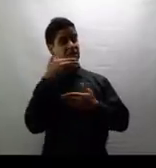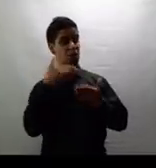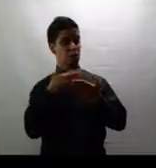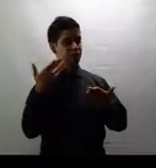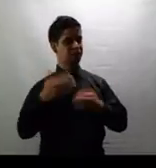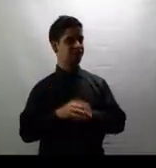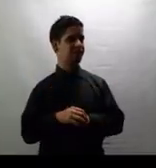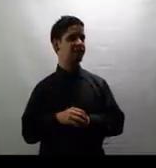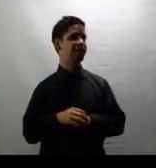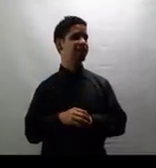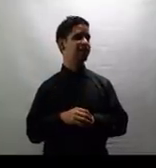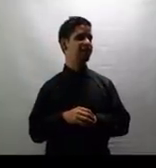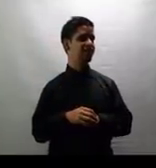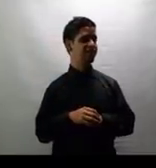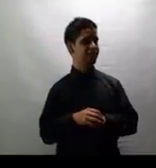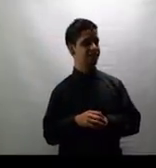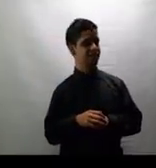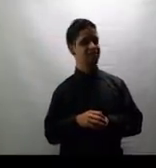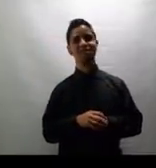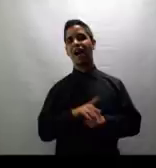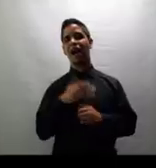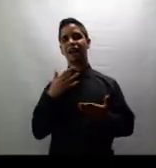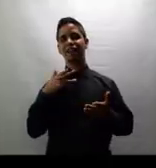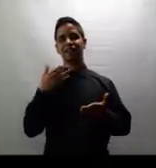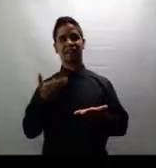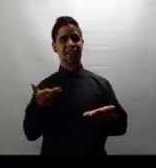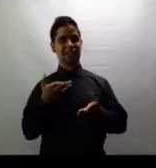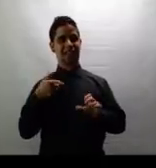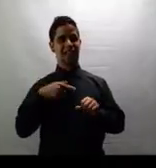mientras la espina de la música